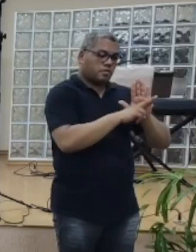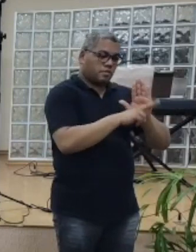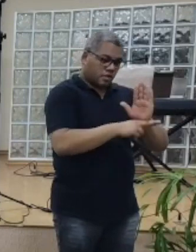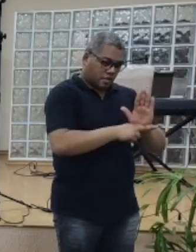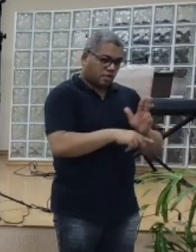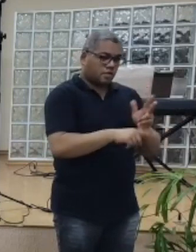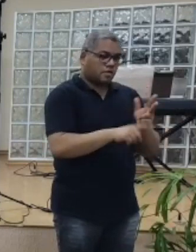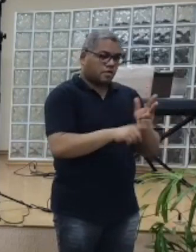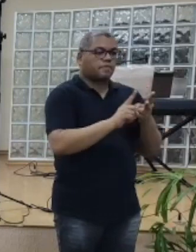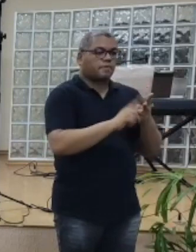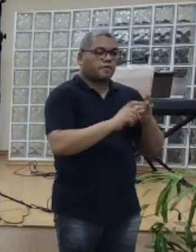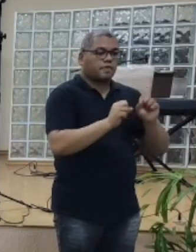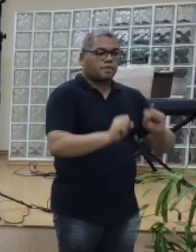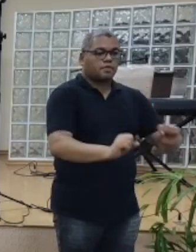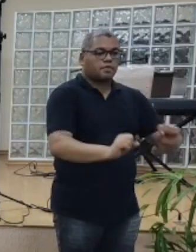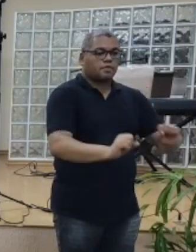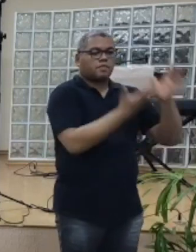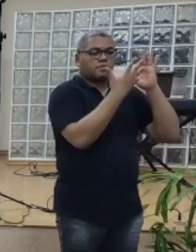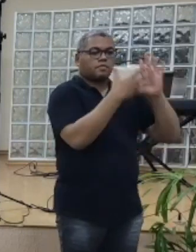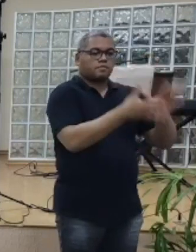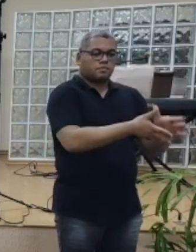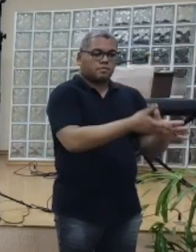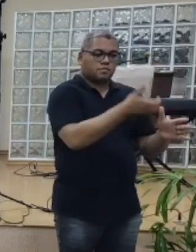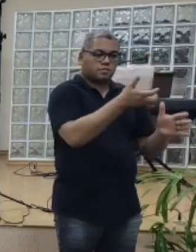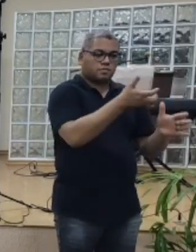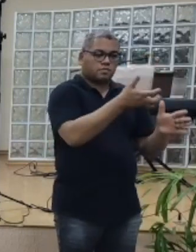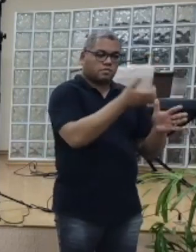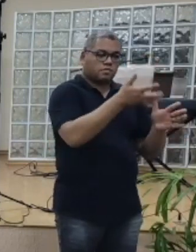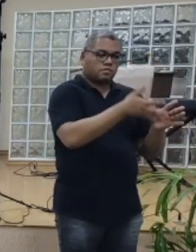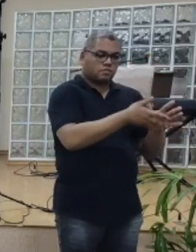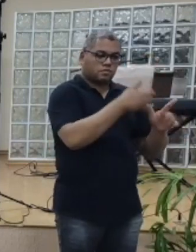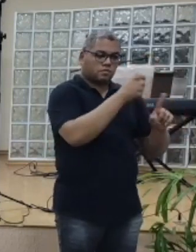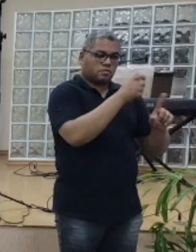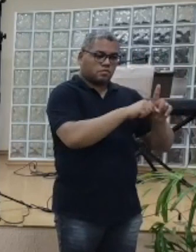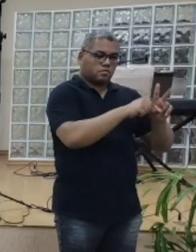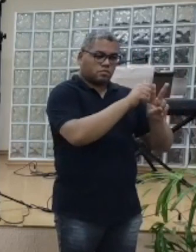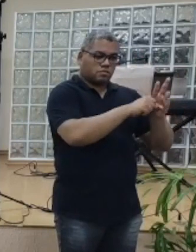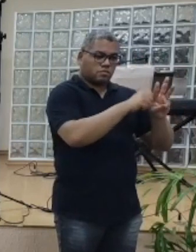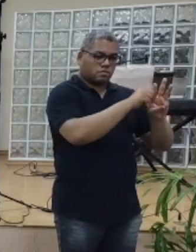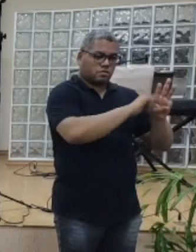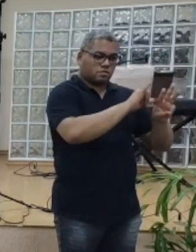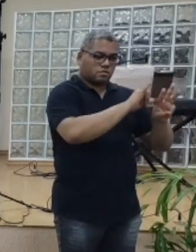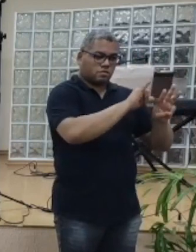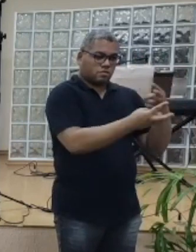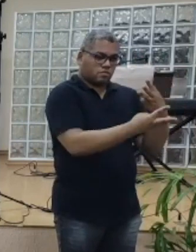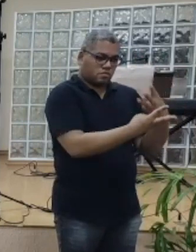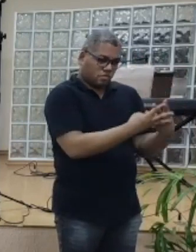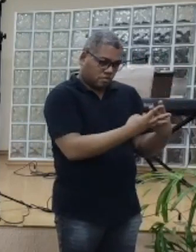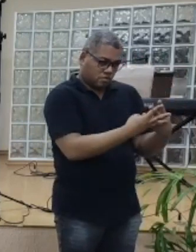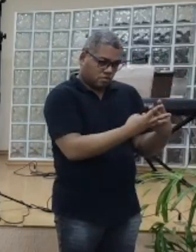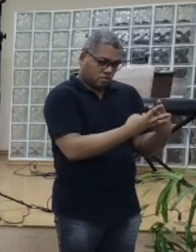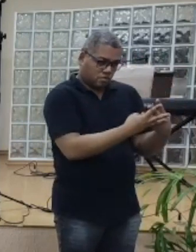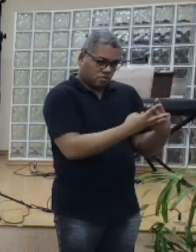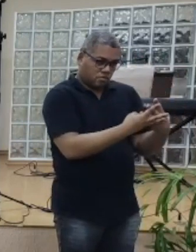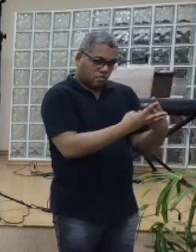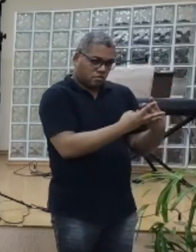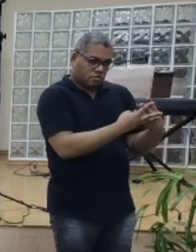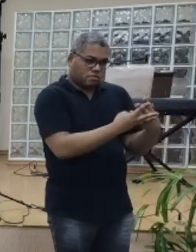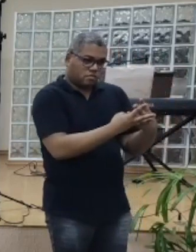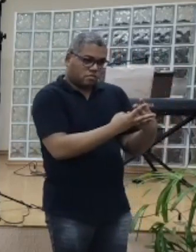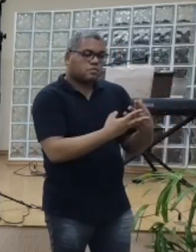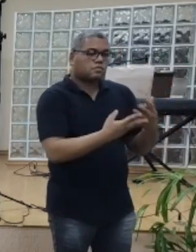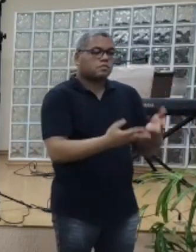mensagem final desses judeus era: você só pode se converter a Cristo Jesus se primeiro você for um judeu.